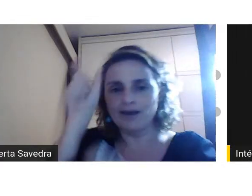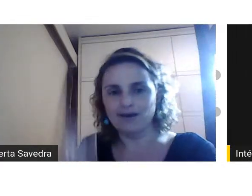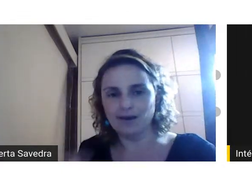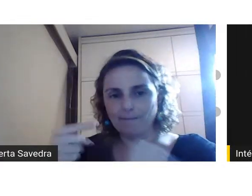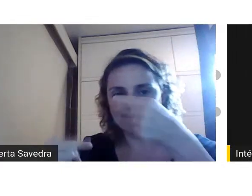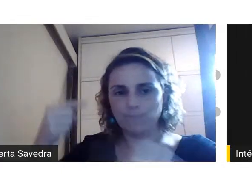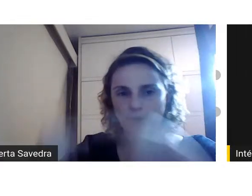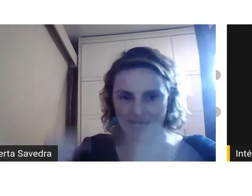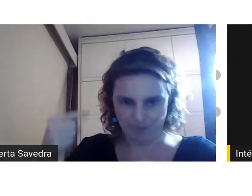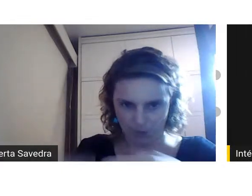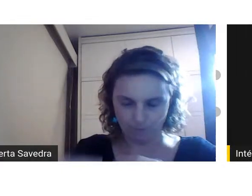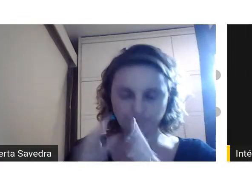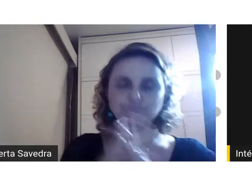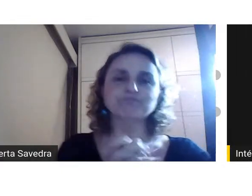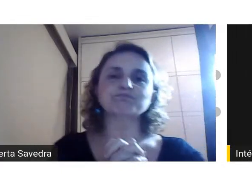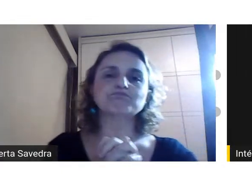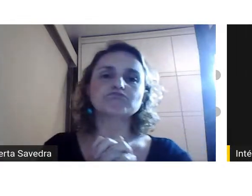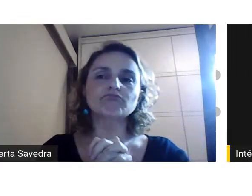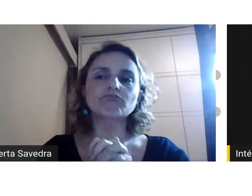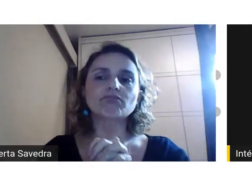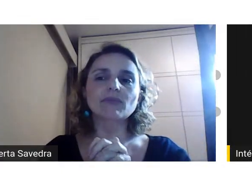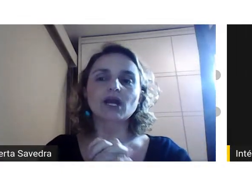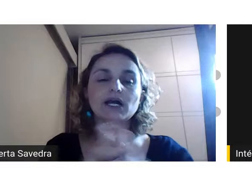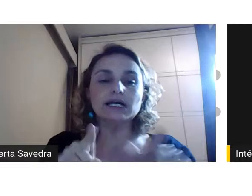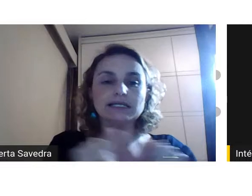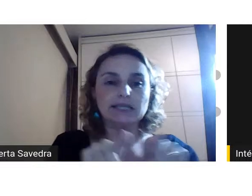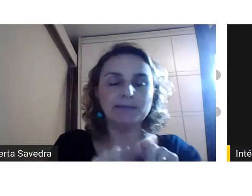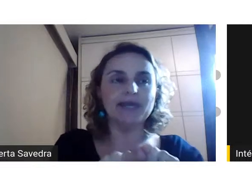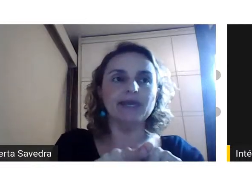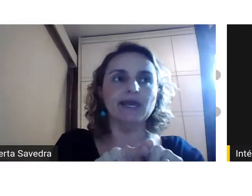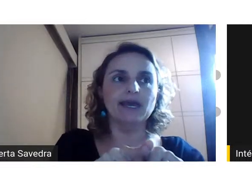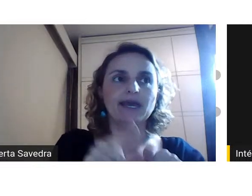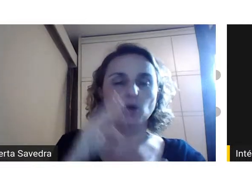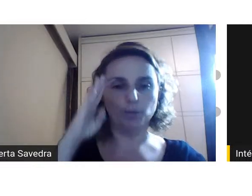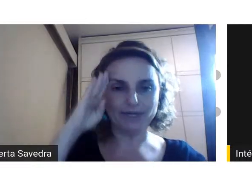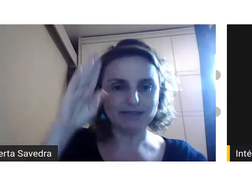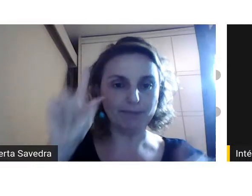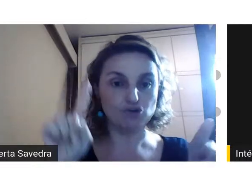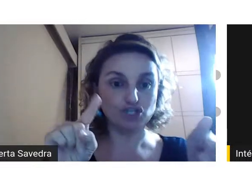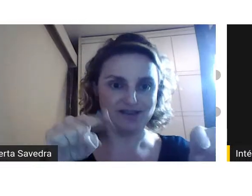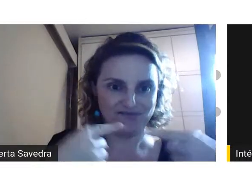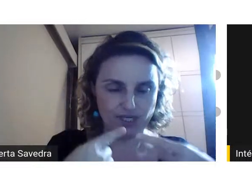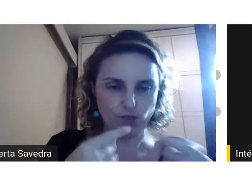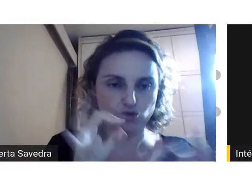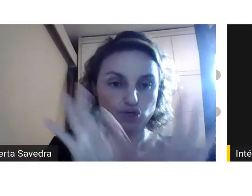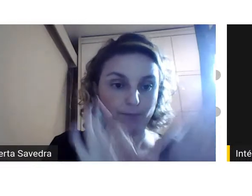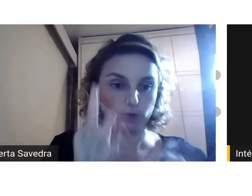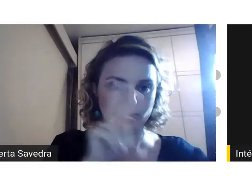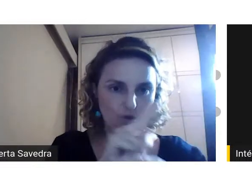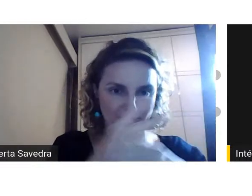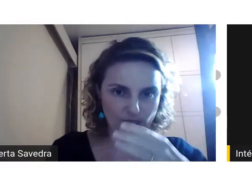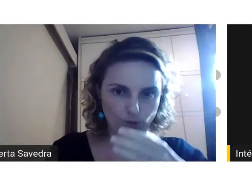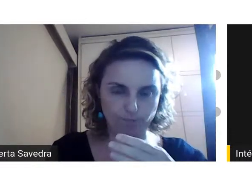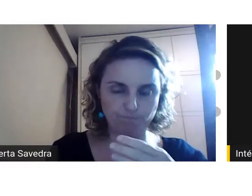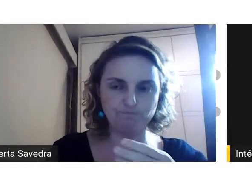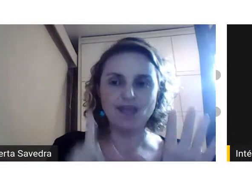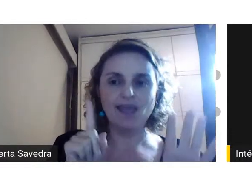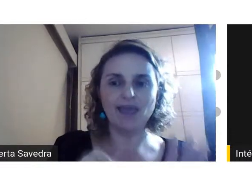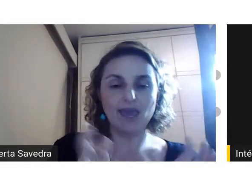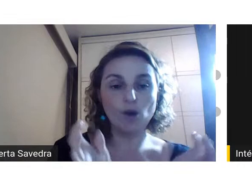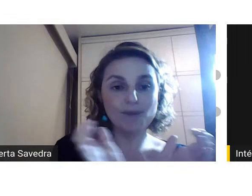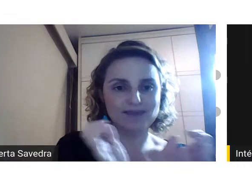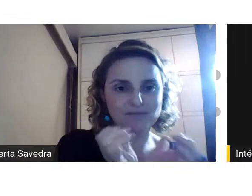Então até isso reflete na língua o que quando estamos no processo a gente precisa pensar em qual tipo de linguagem